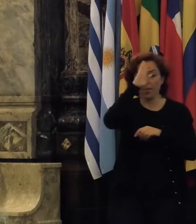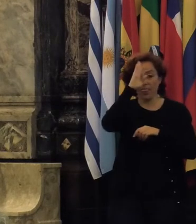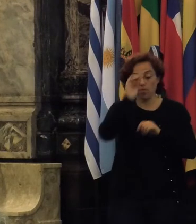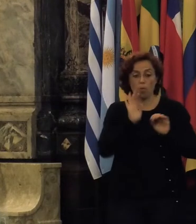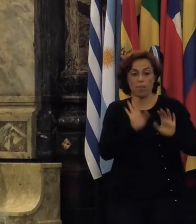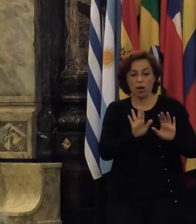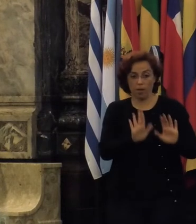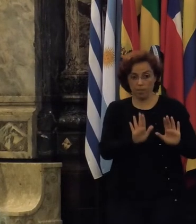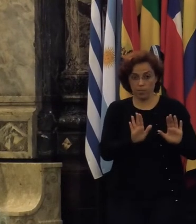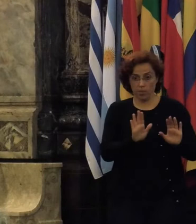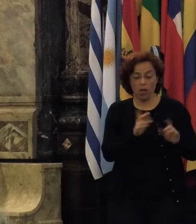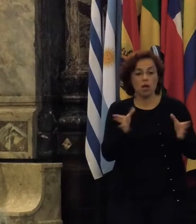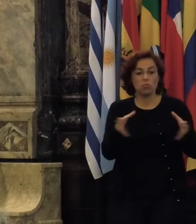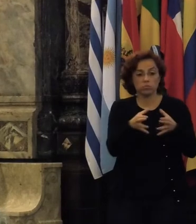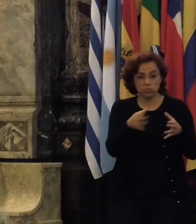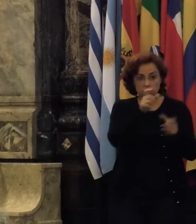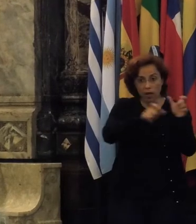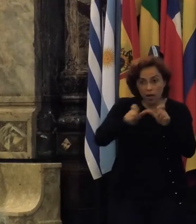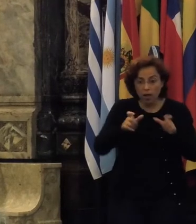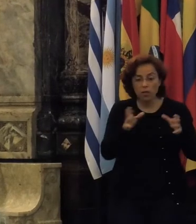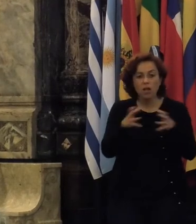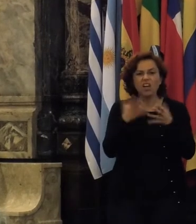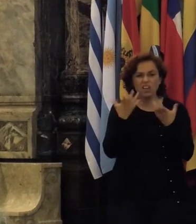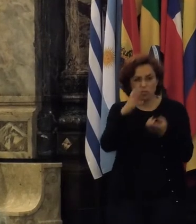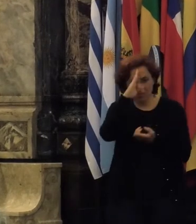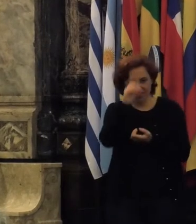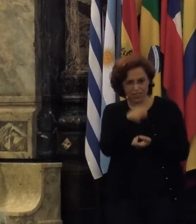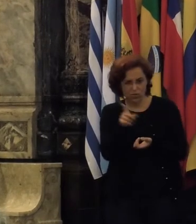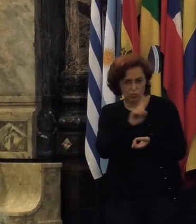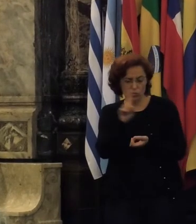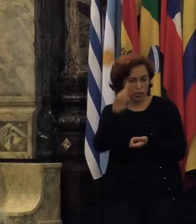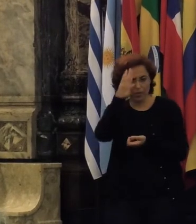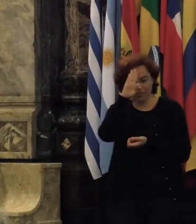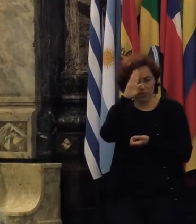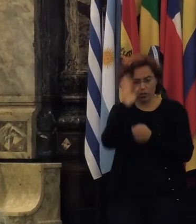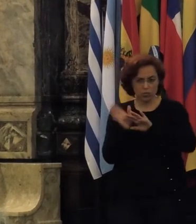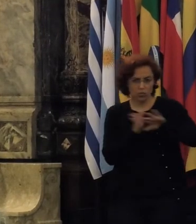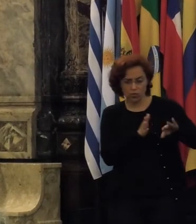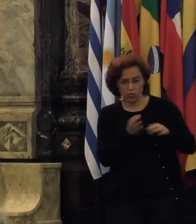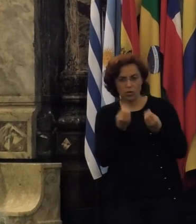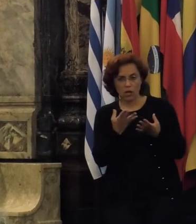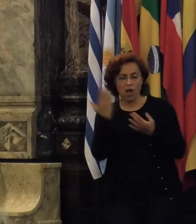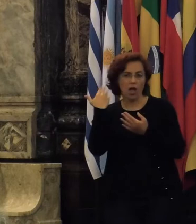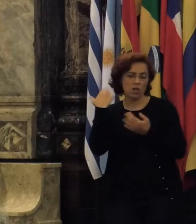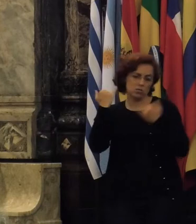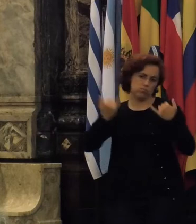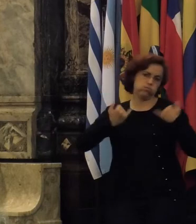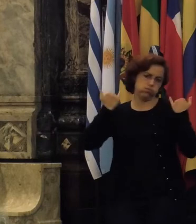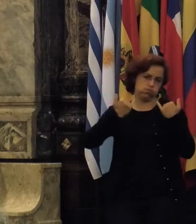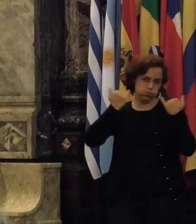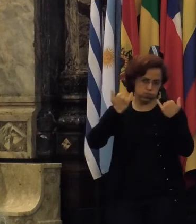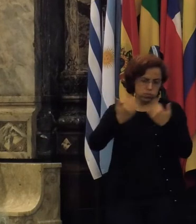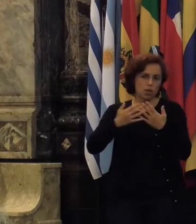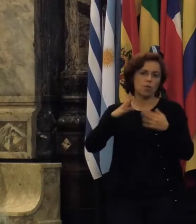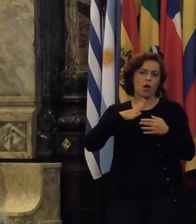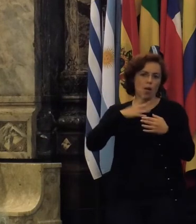frenarlas? ¿Qué hacemos? ¿Queremos aprender eso o no lo aprendemos? Porque ya hace muchísimo tiempo